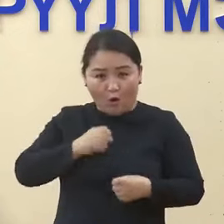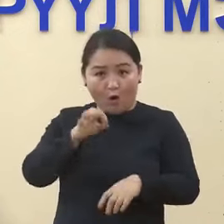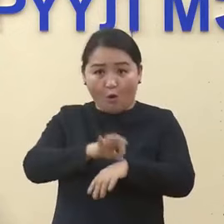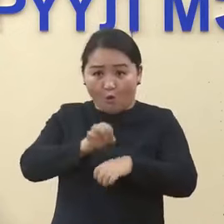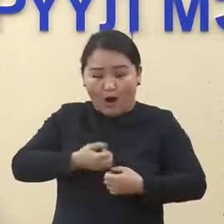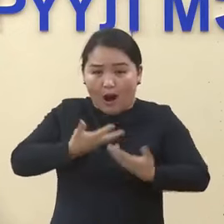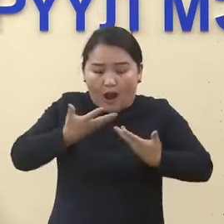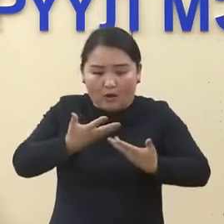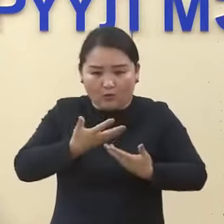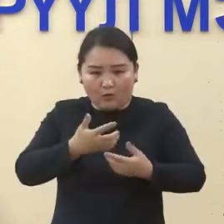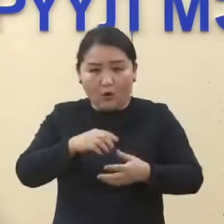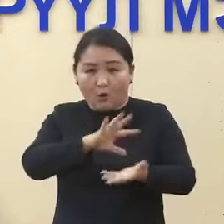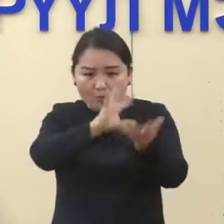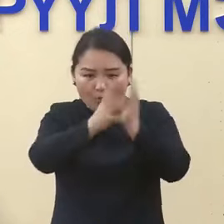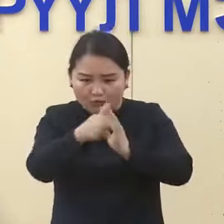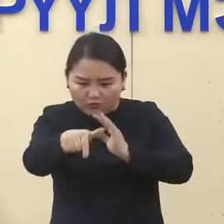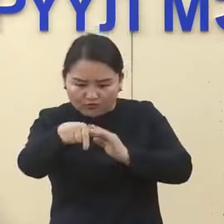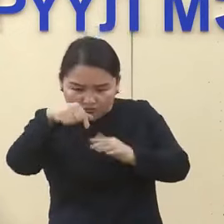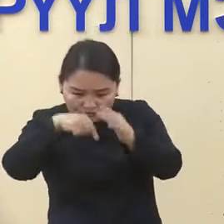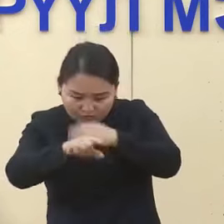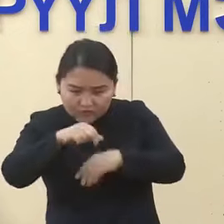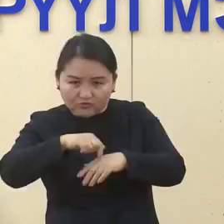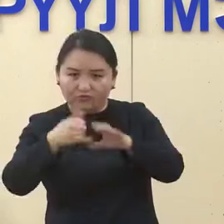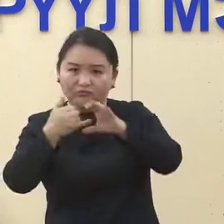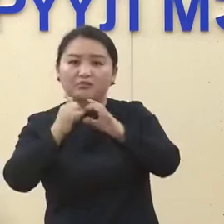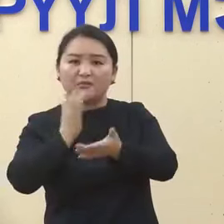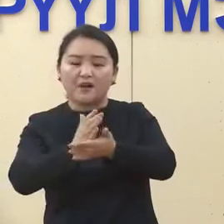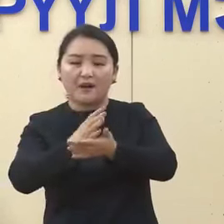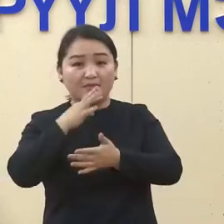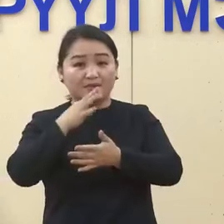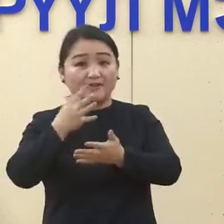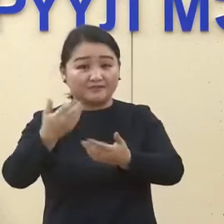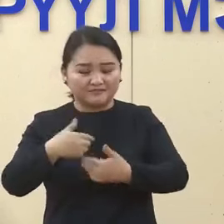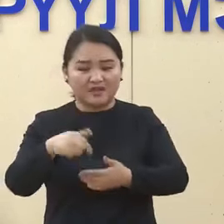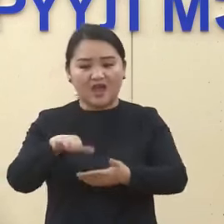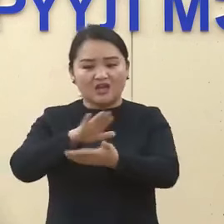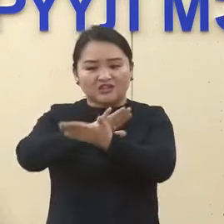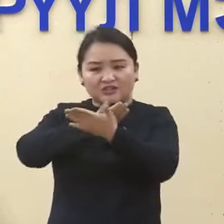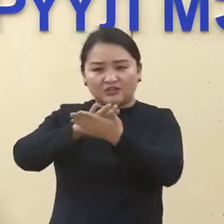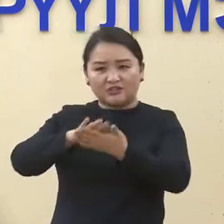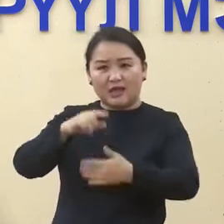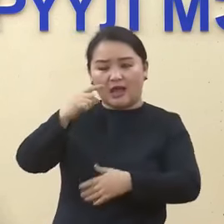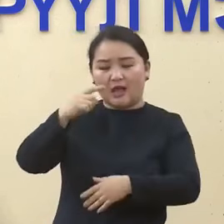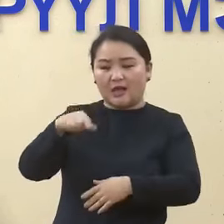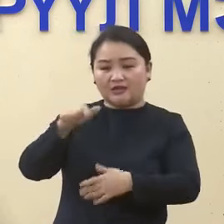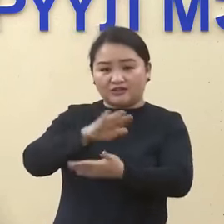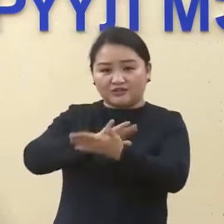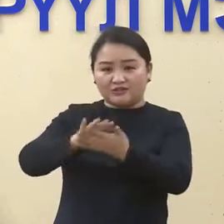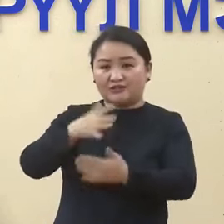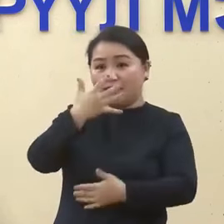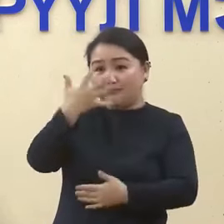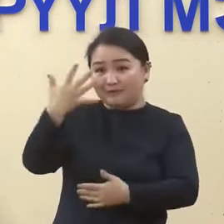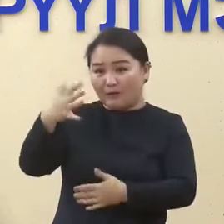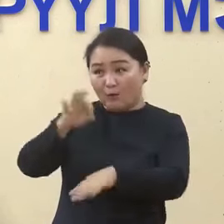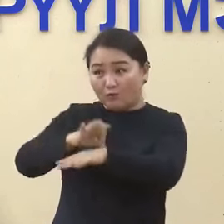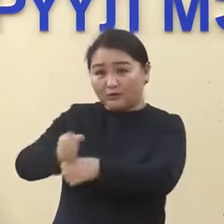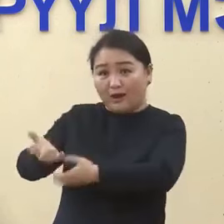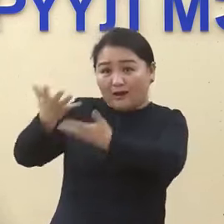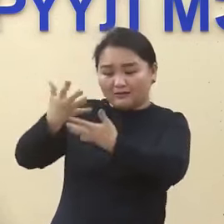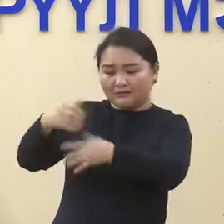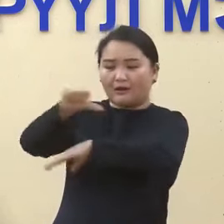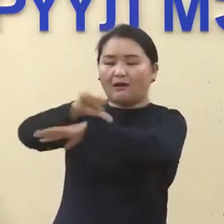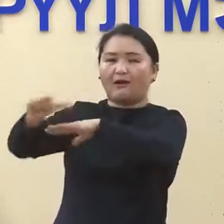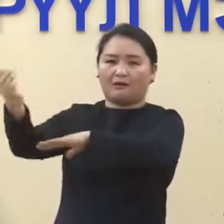Шинээр 55 шинж тэмдэггүй тохиолдол бүртгэгдснээс 17 зөөвөрлөгдсөн тохиолдол байна. Хятад